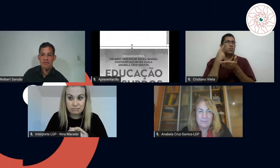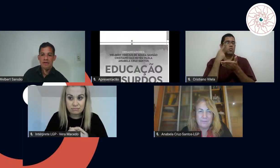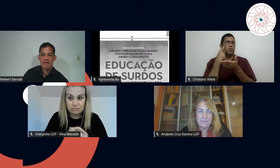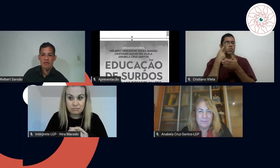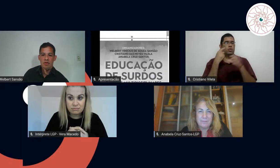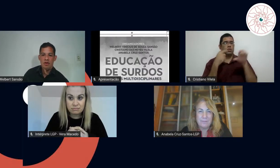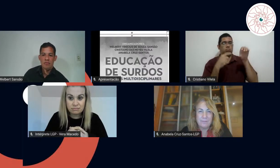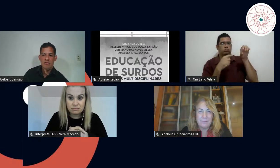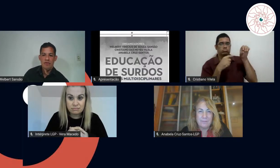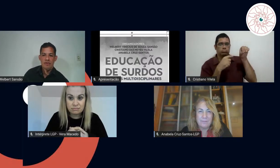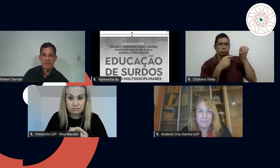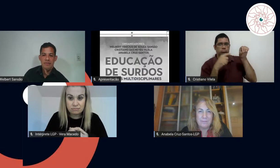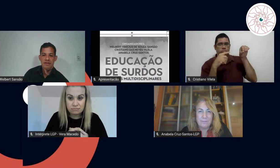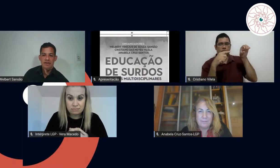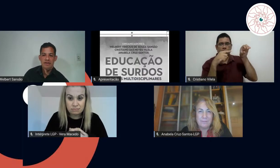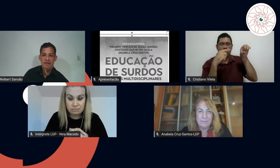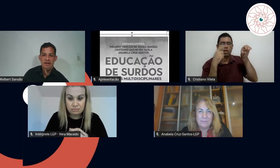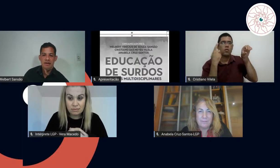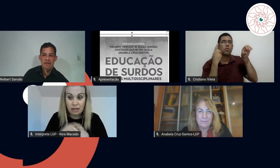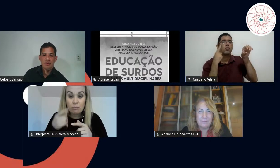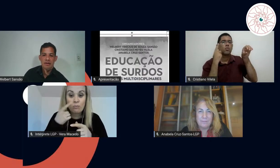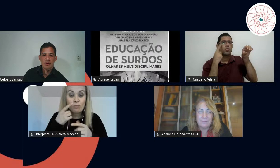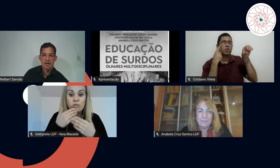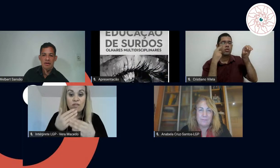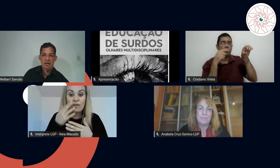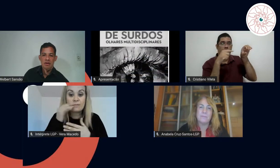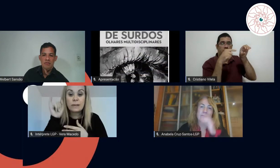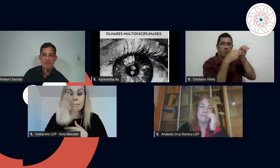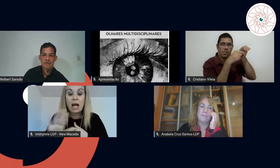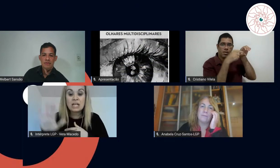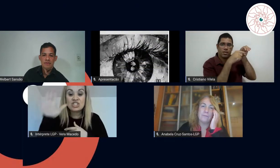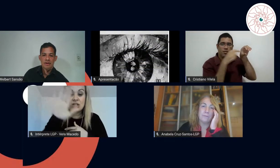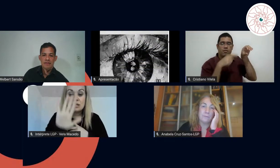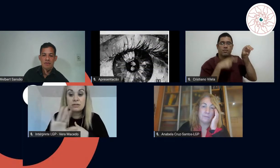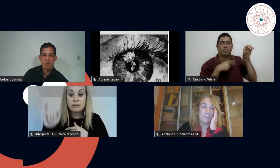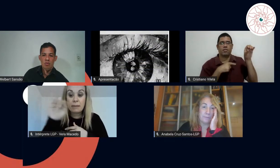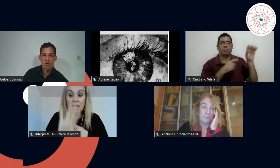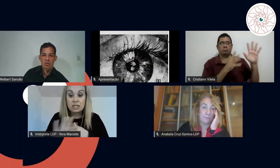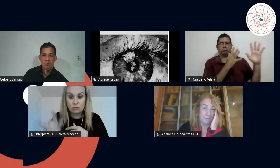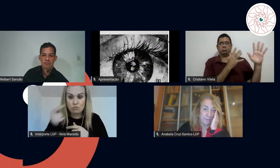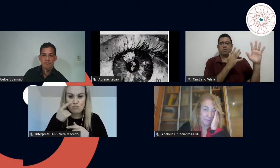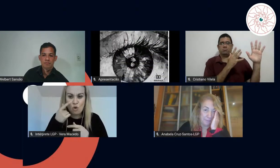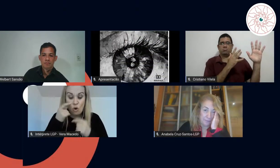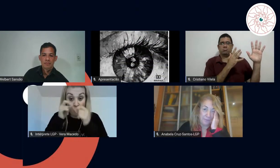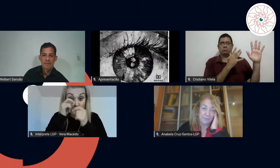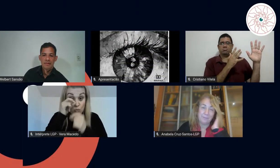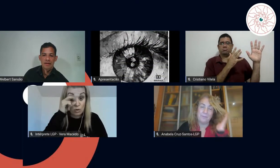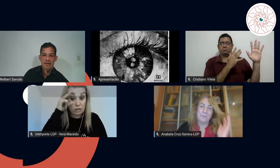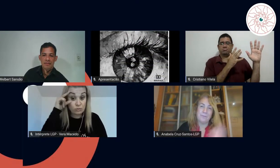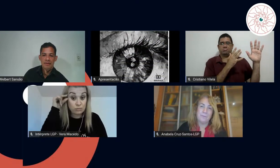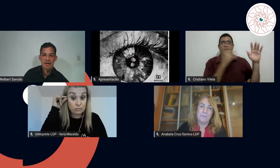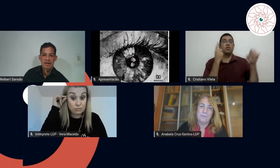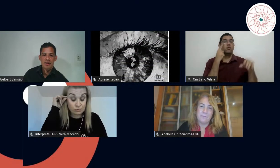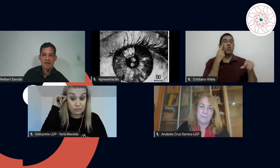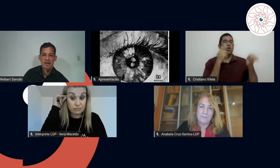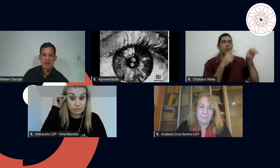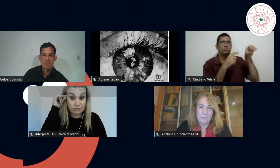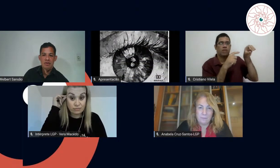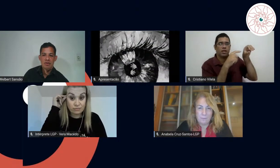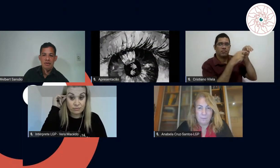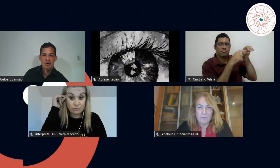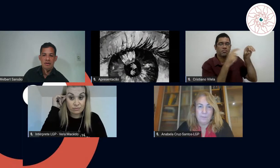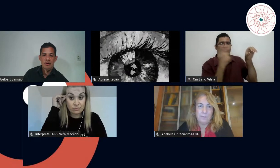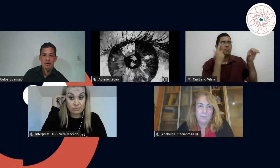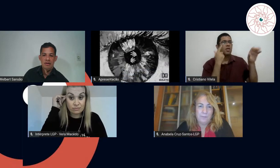Então, eh, coloca, por favor, na imagem, eh, vocês conseguem ver um olho, né?